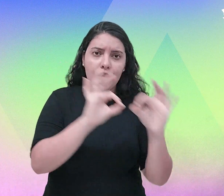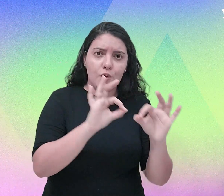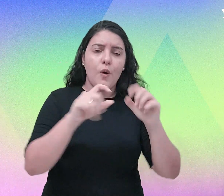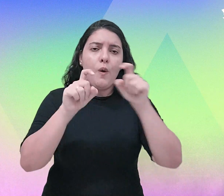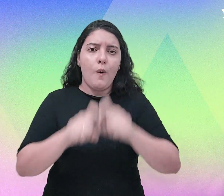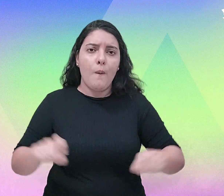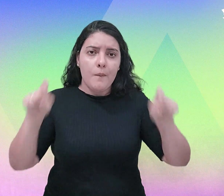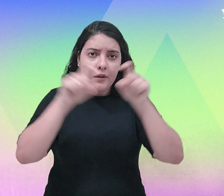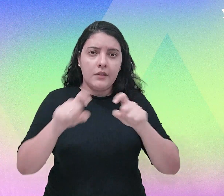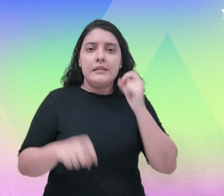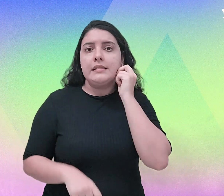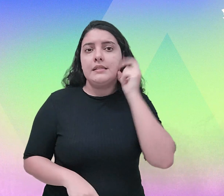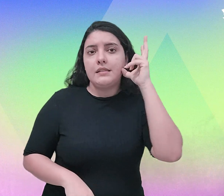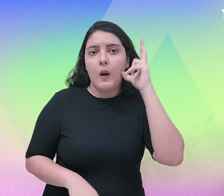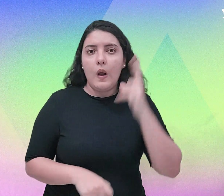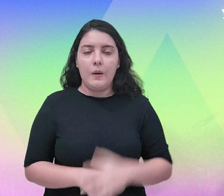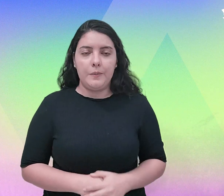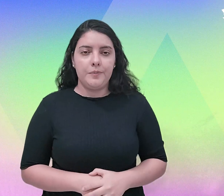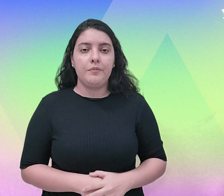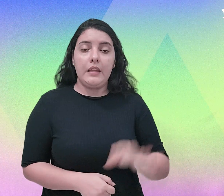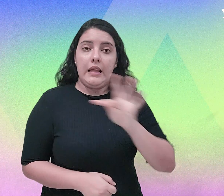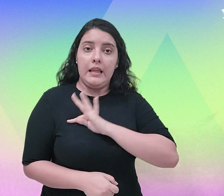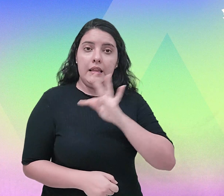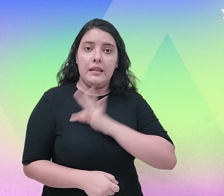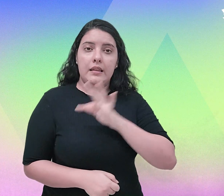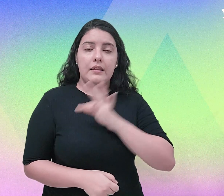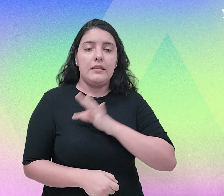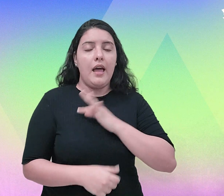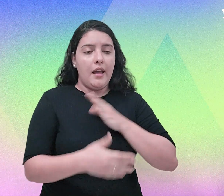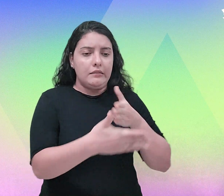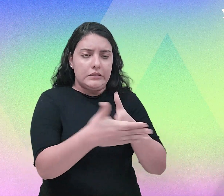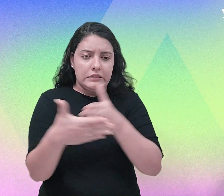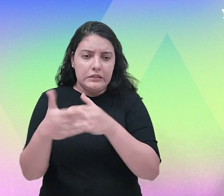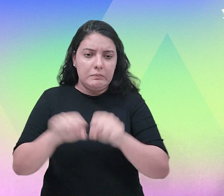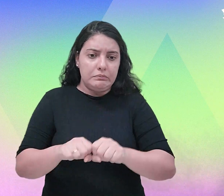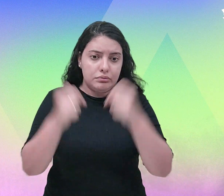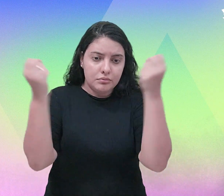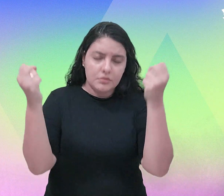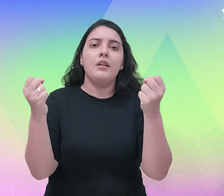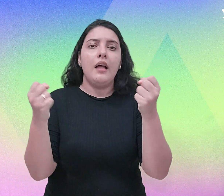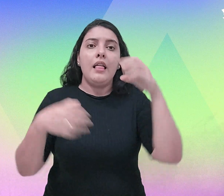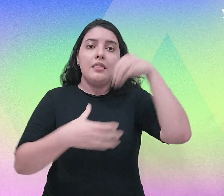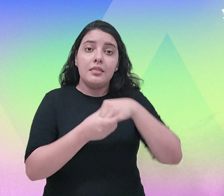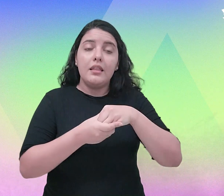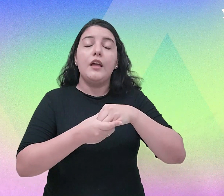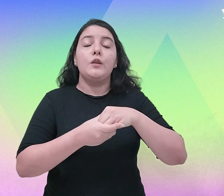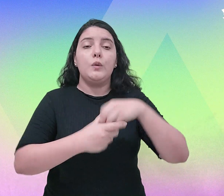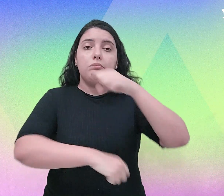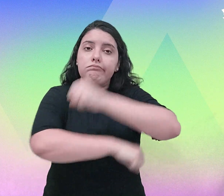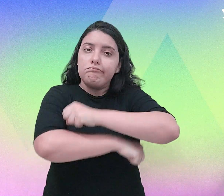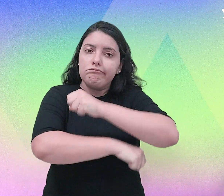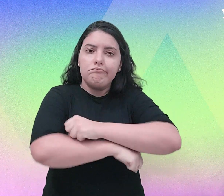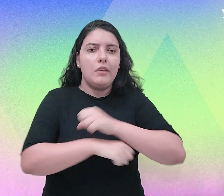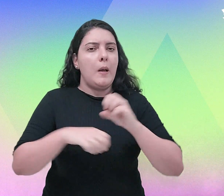computadores e celulares técnicas de quebra de Barreiras tecnológicas digitais na web para sites e blogs